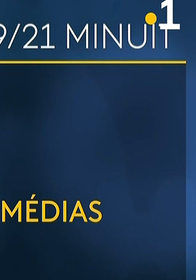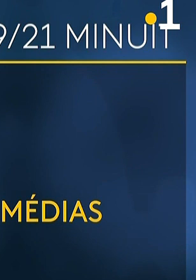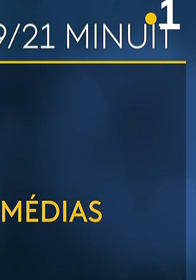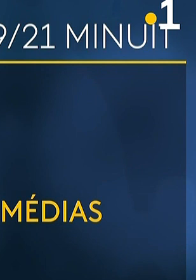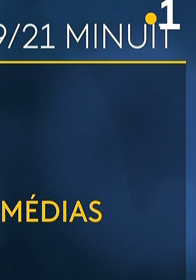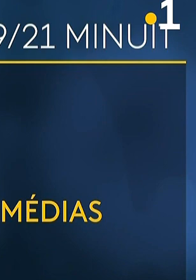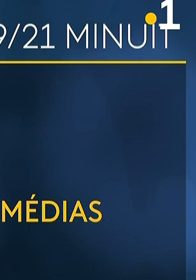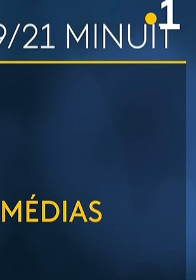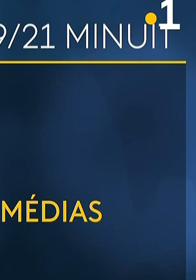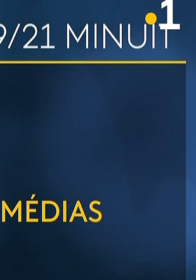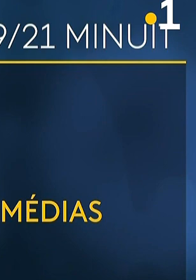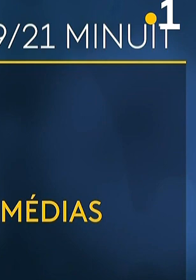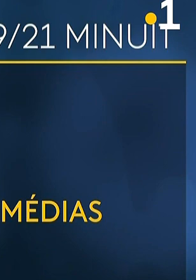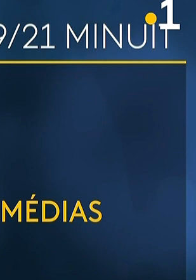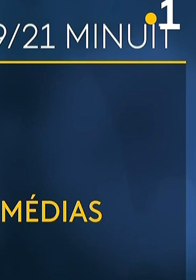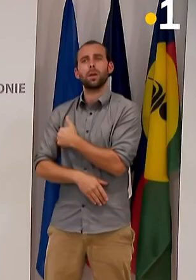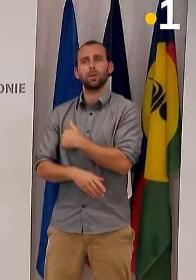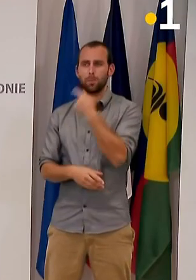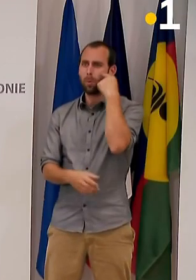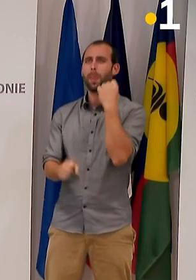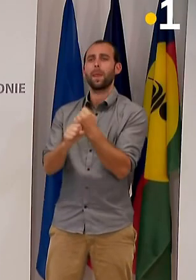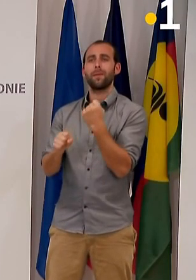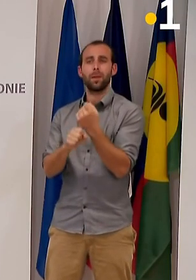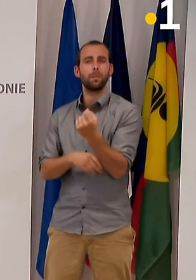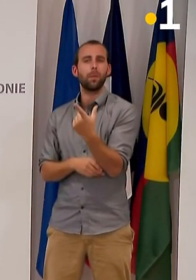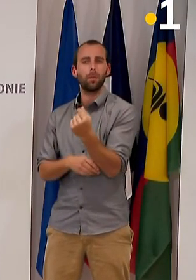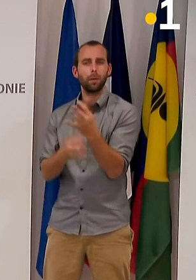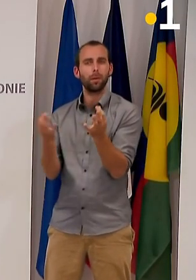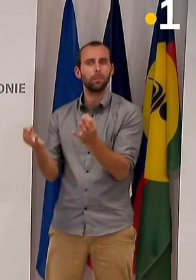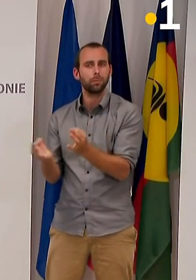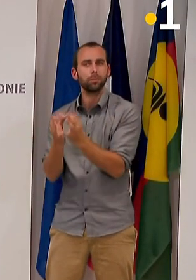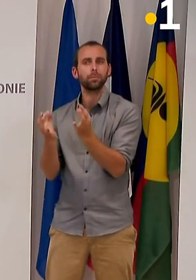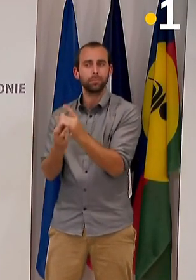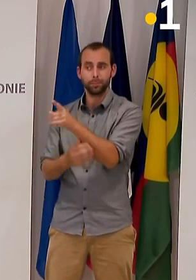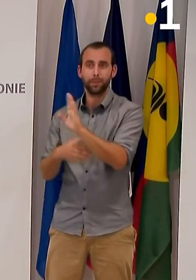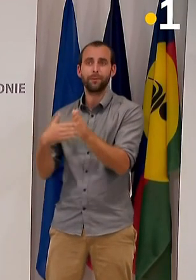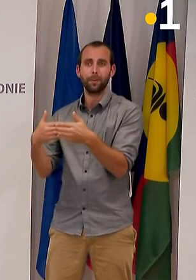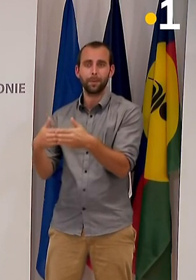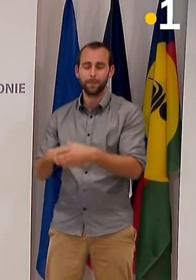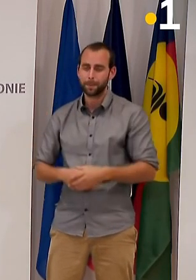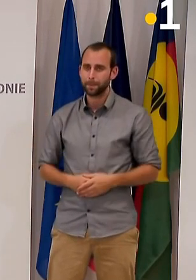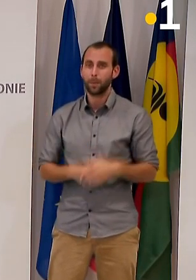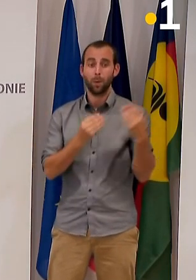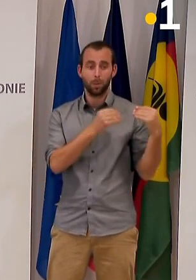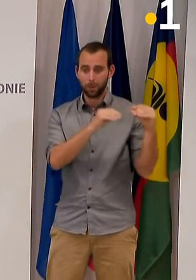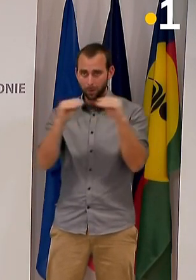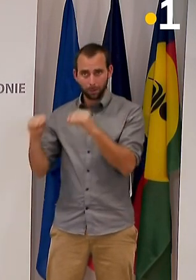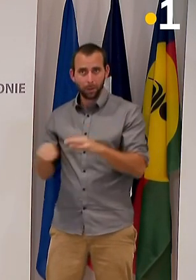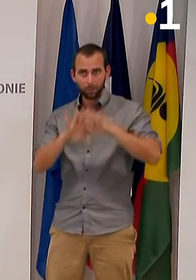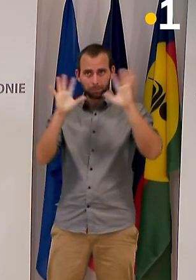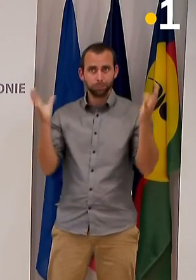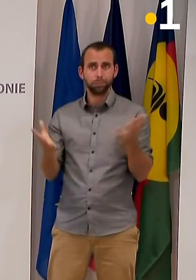journaux et papeteries en magasins spécialisés. Il convient de préciser que ces commerces, comme tous les autres